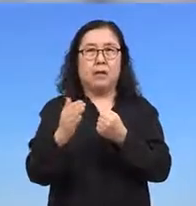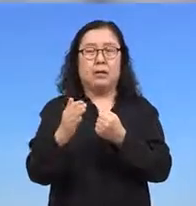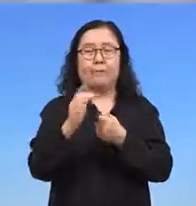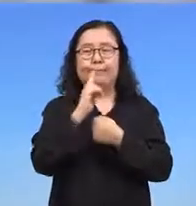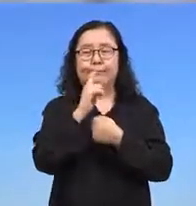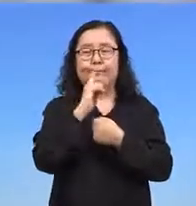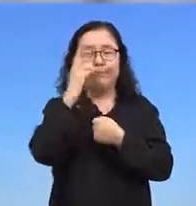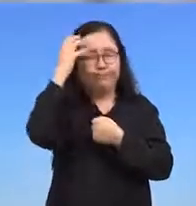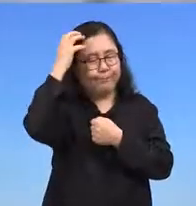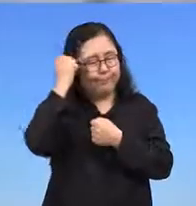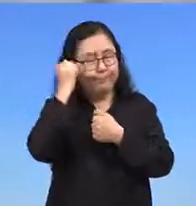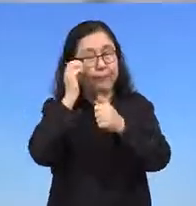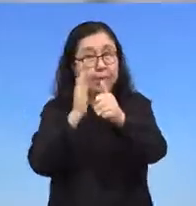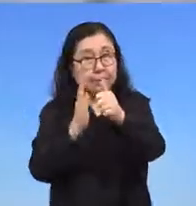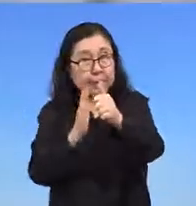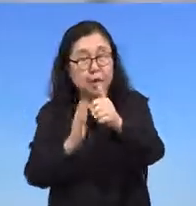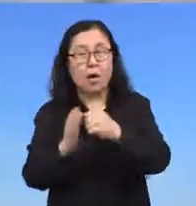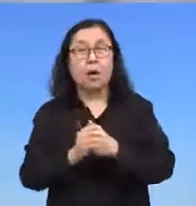것.